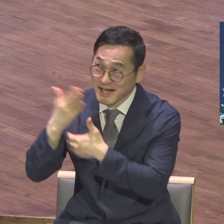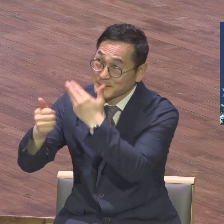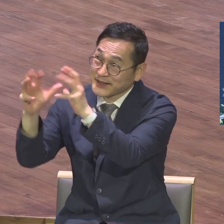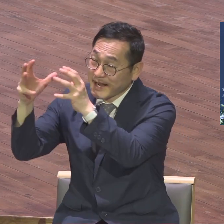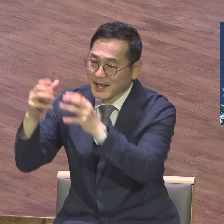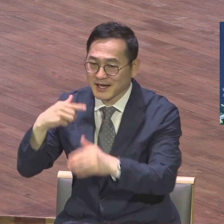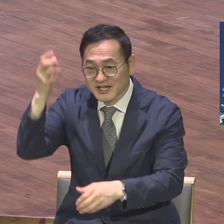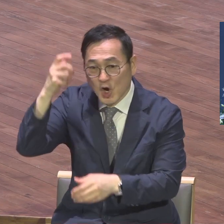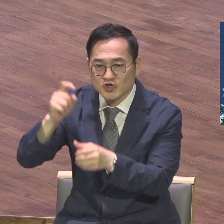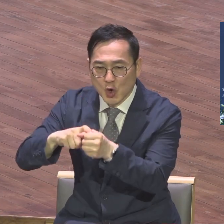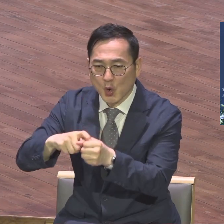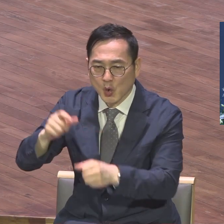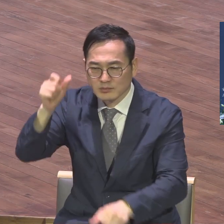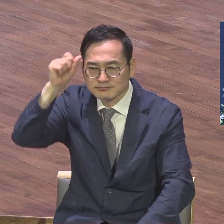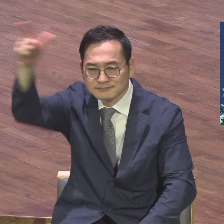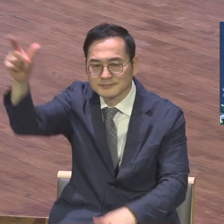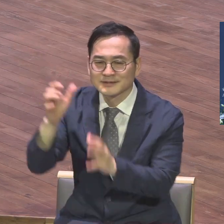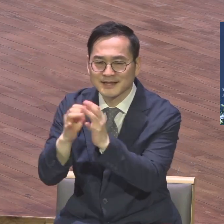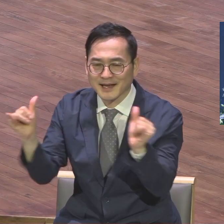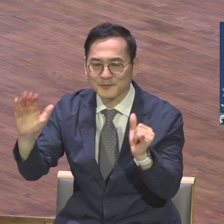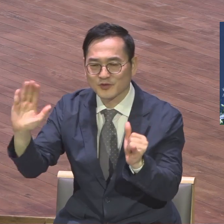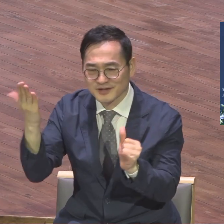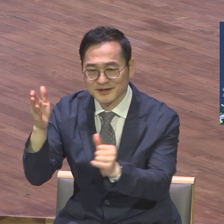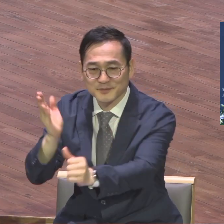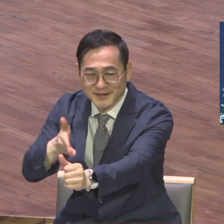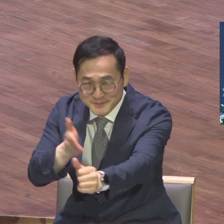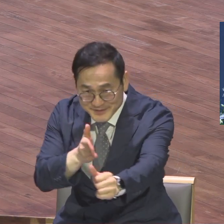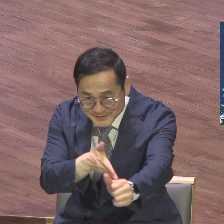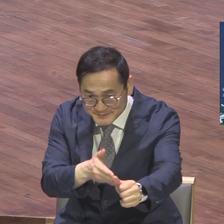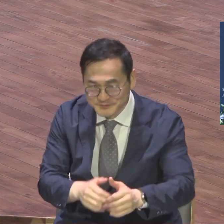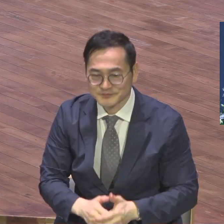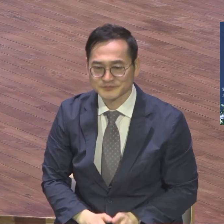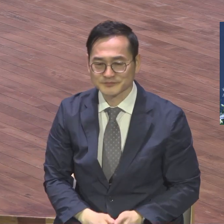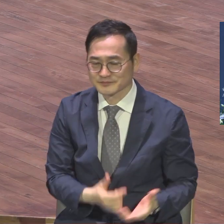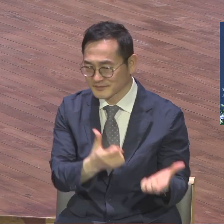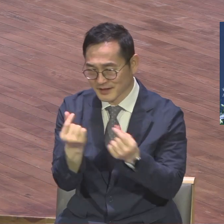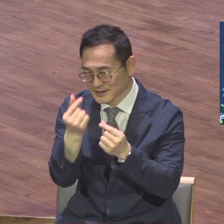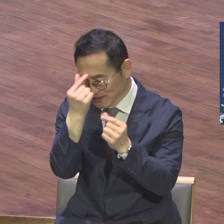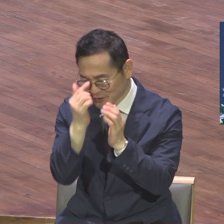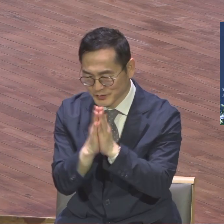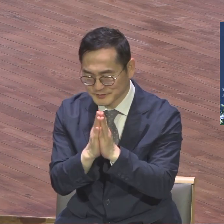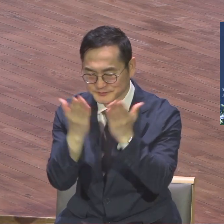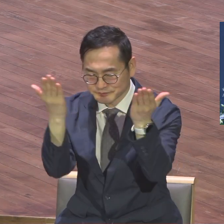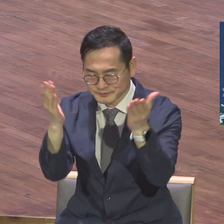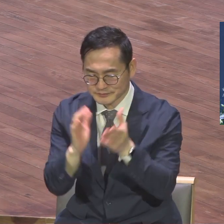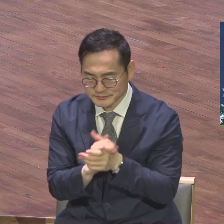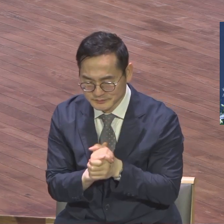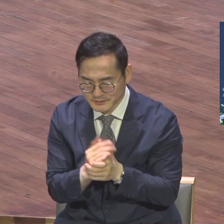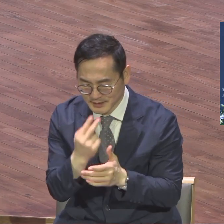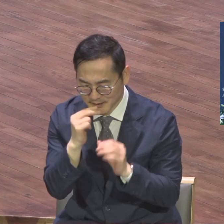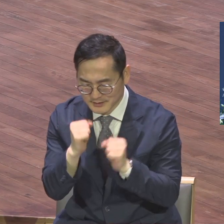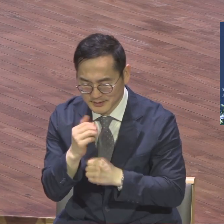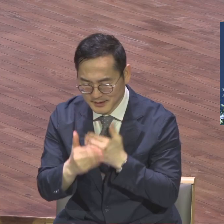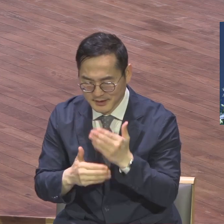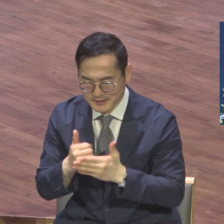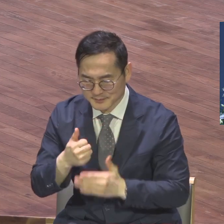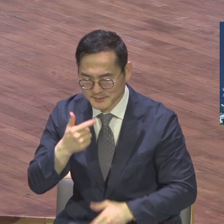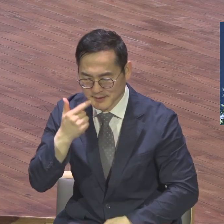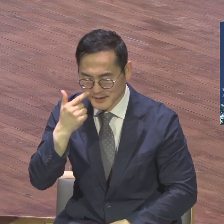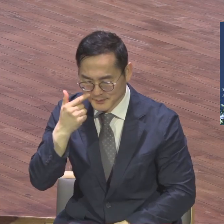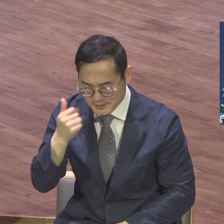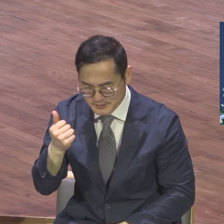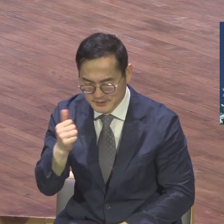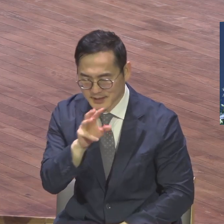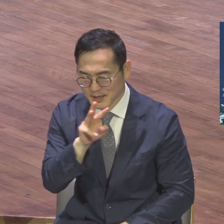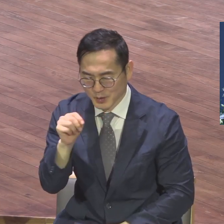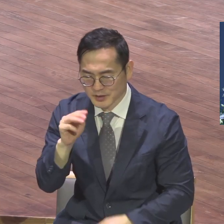다 되기를 주님으로 축복합니다. 기도하겠습니다. 살아계신 아버지 하나님 우리 영계 모든 성도들